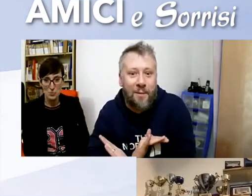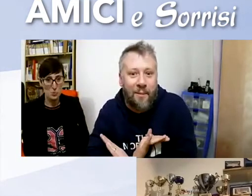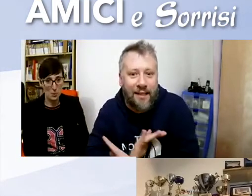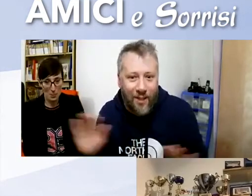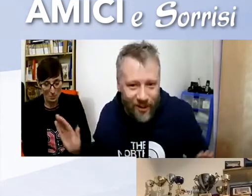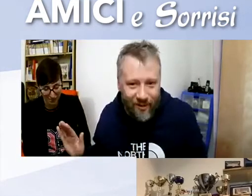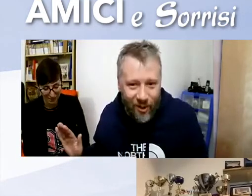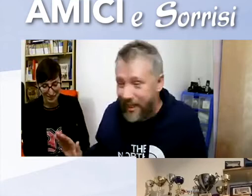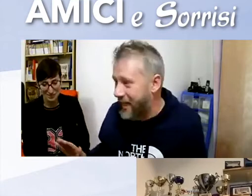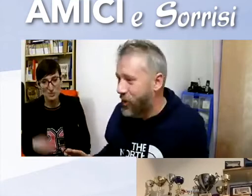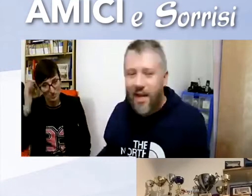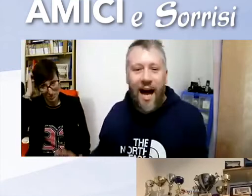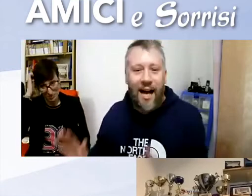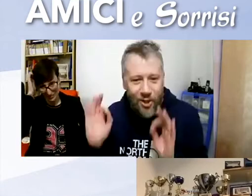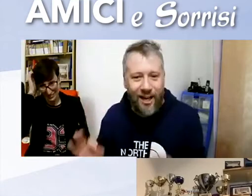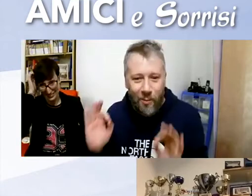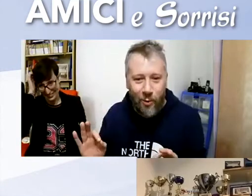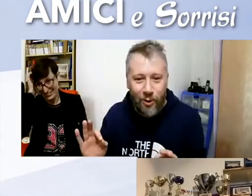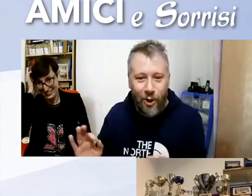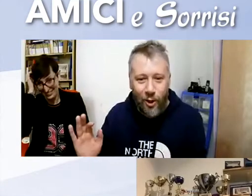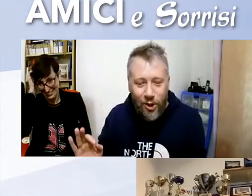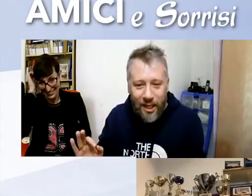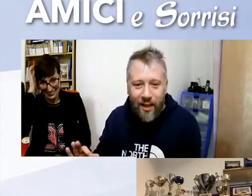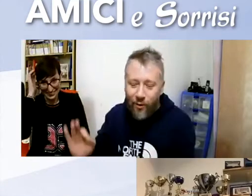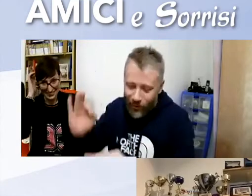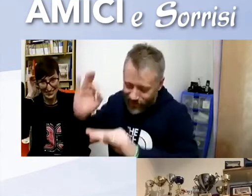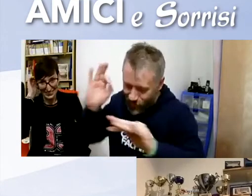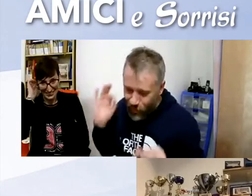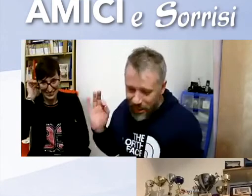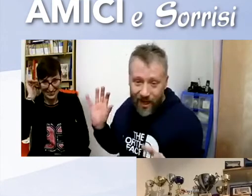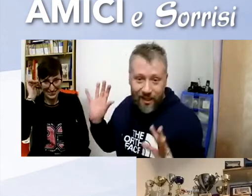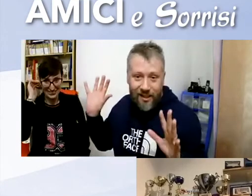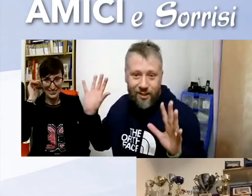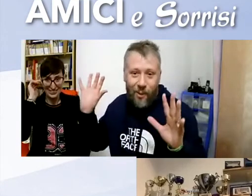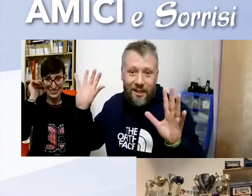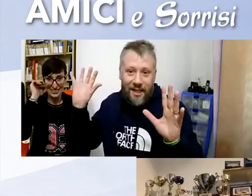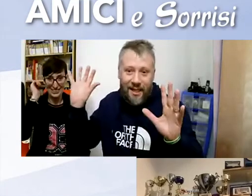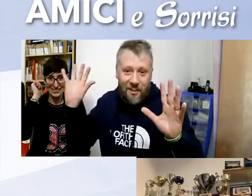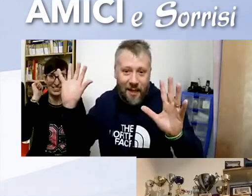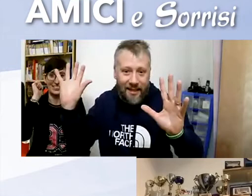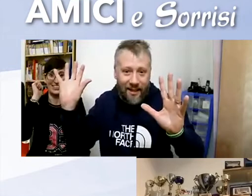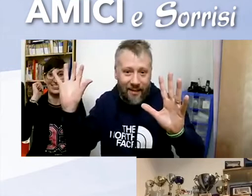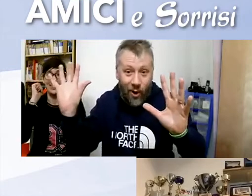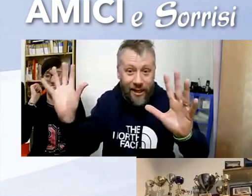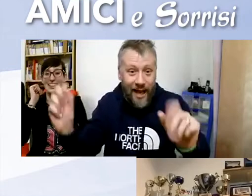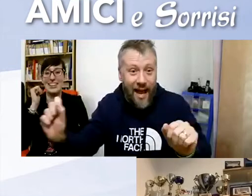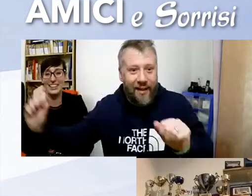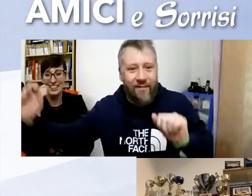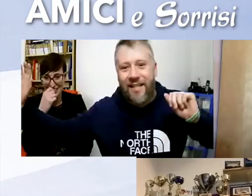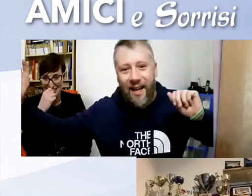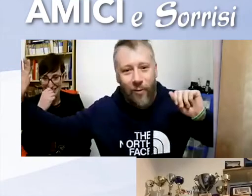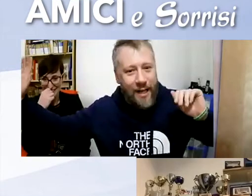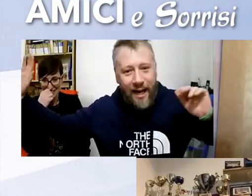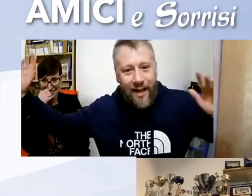sapevano minimamente dove stavano andando. A un certo punto io schivo una, sto per cercare di prendere Veronica